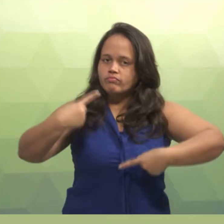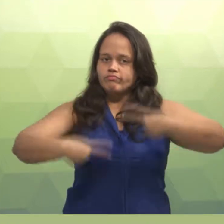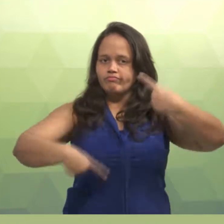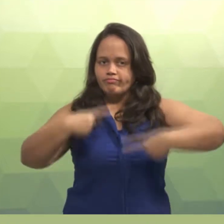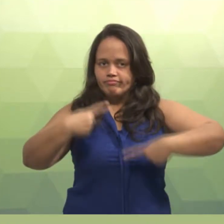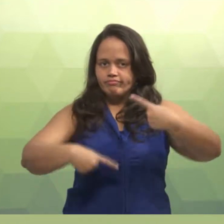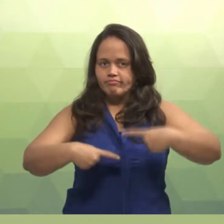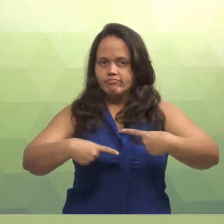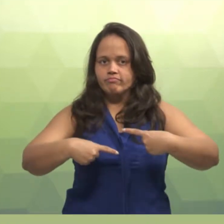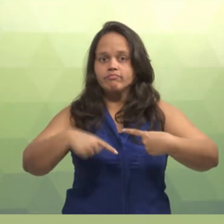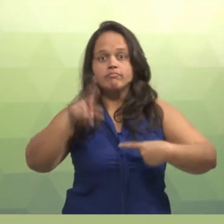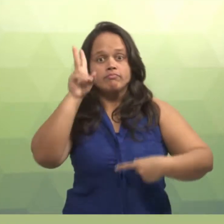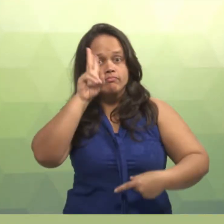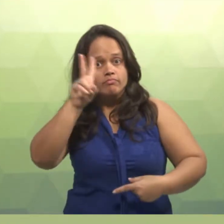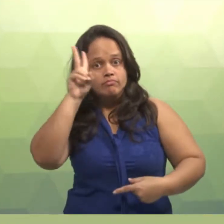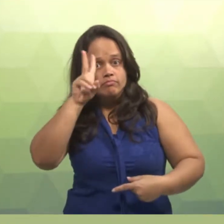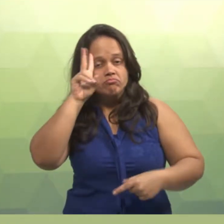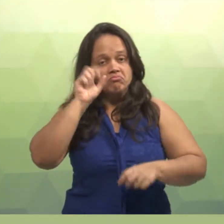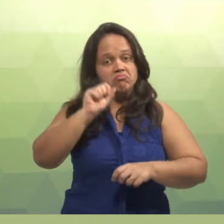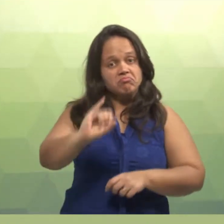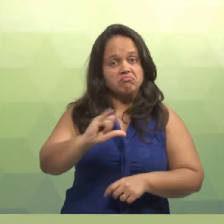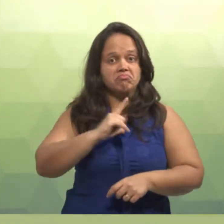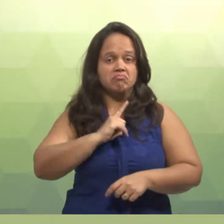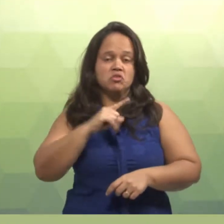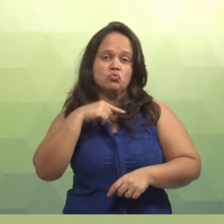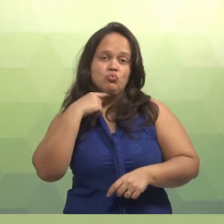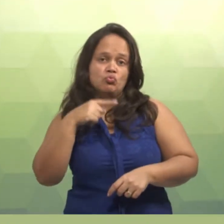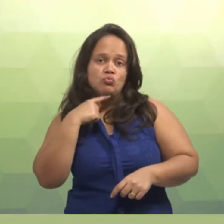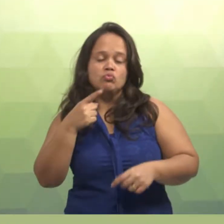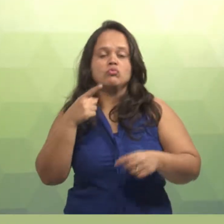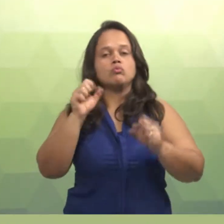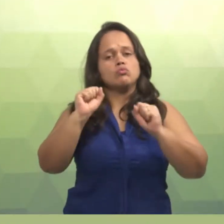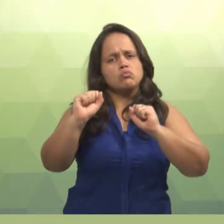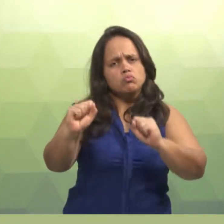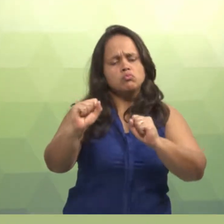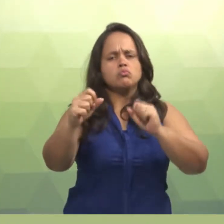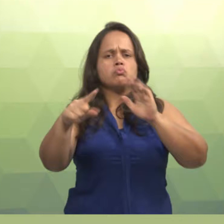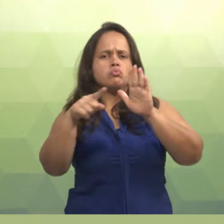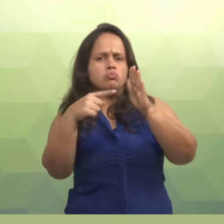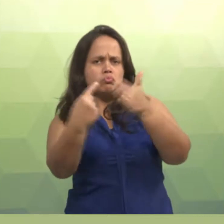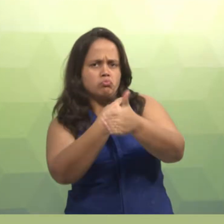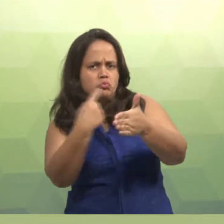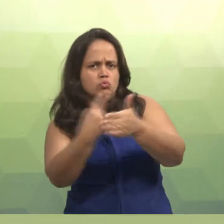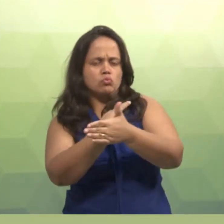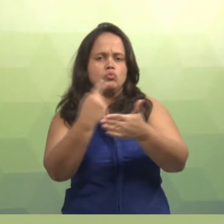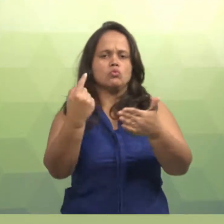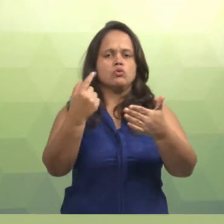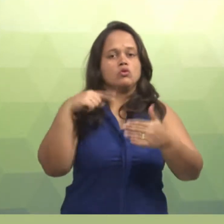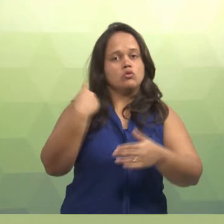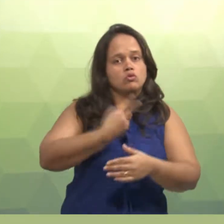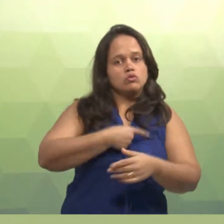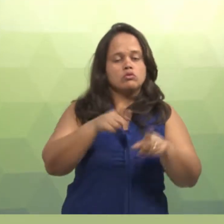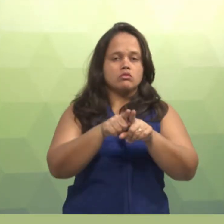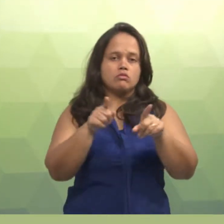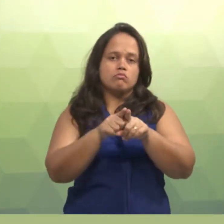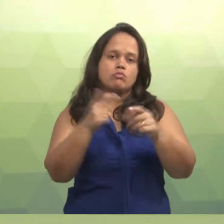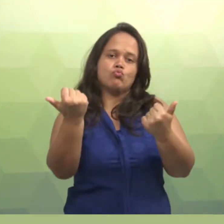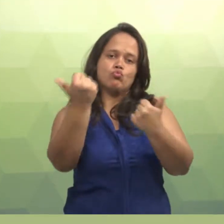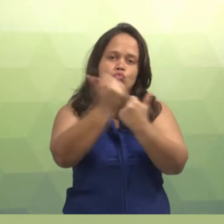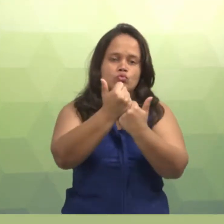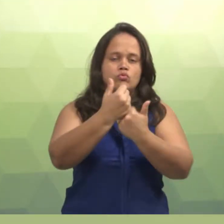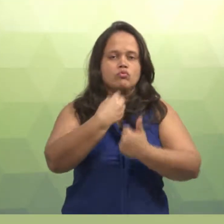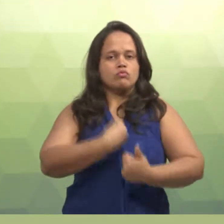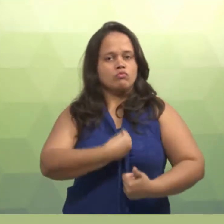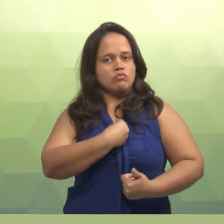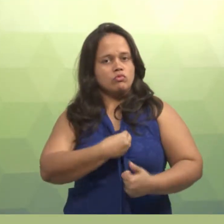discussão. E não se esqueçam de que qualquer dúvida, entre em contato conosco e com os tutores, presencial e à